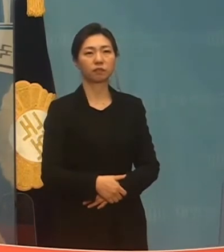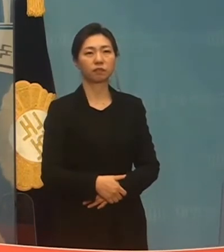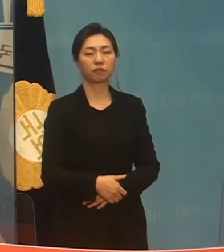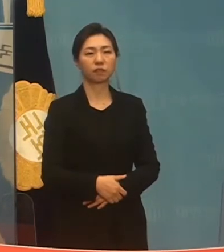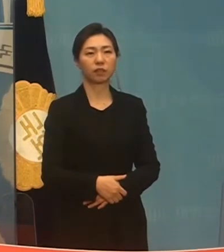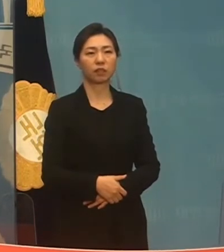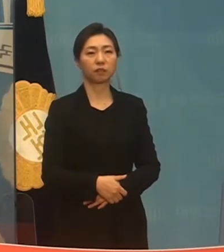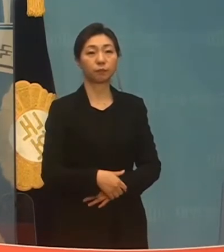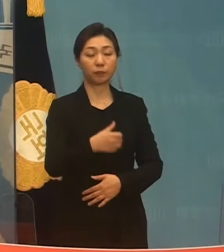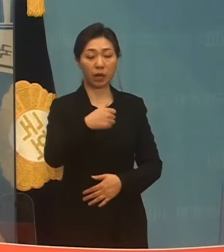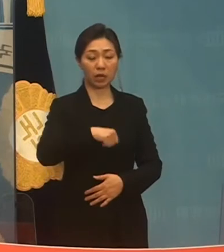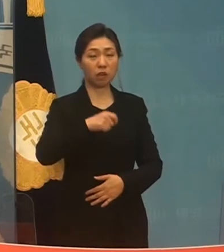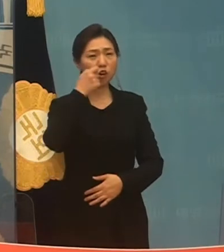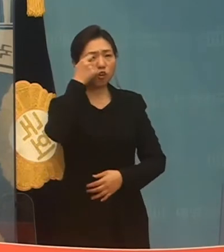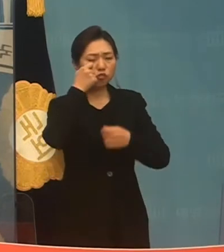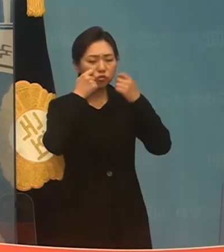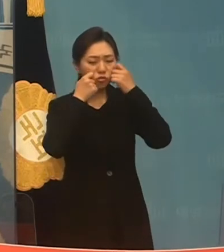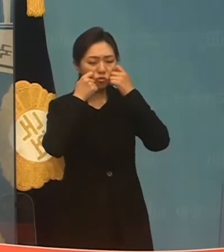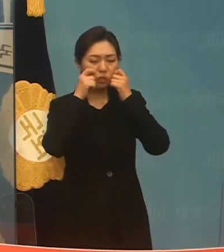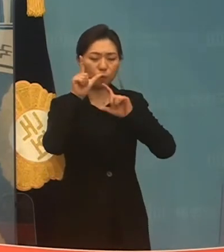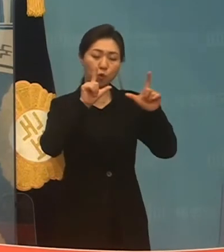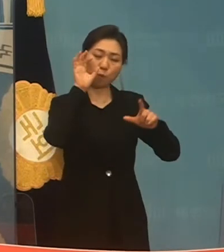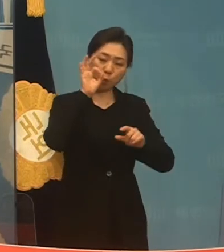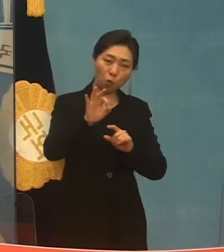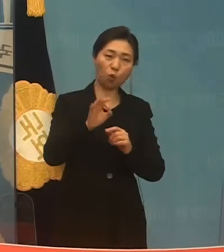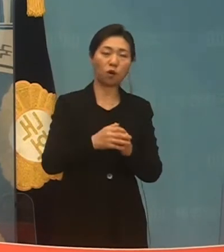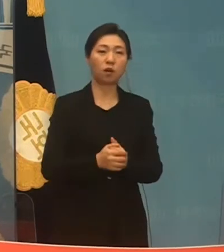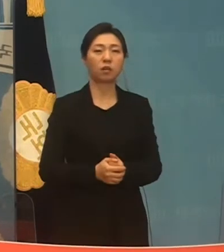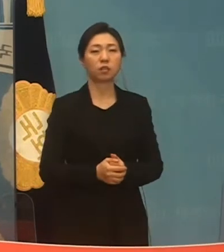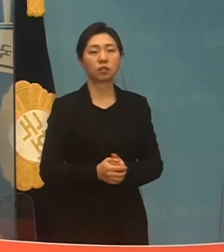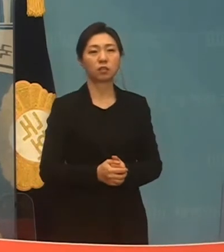그런 아이의 눈물을 바라보면서